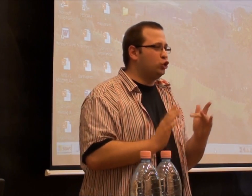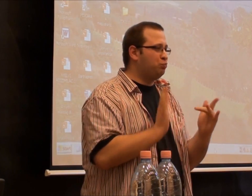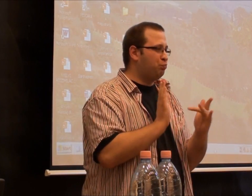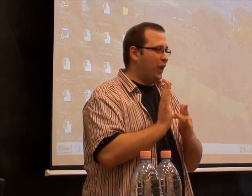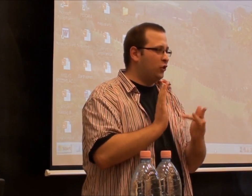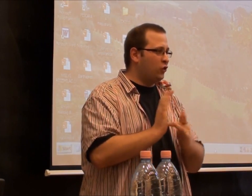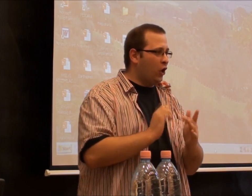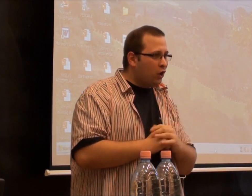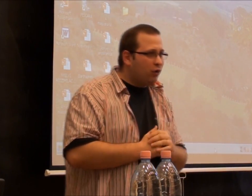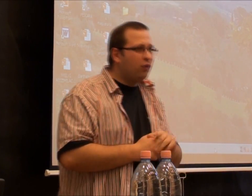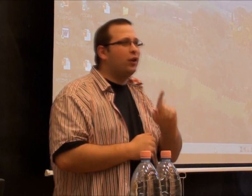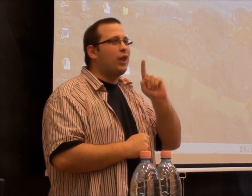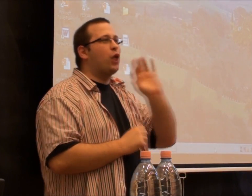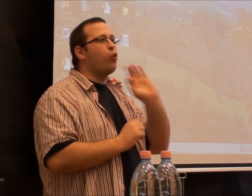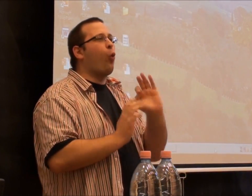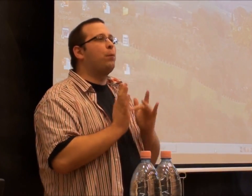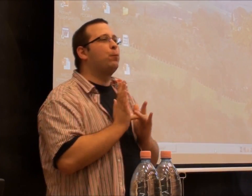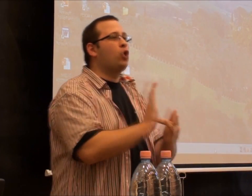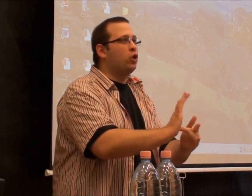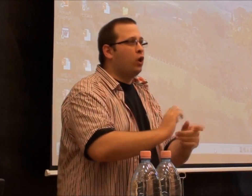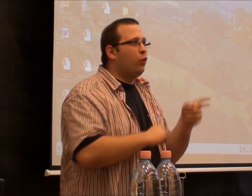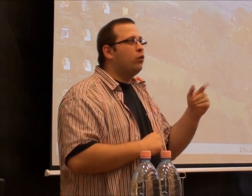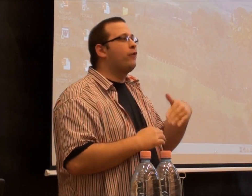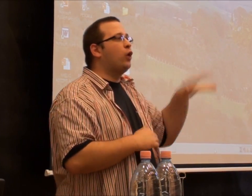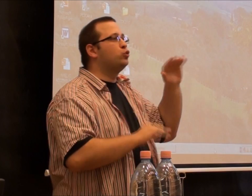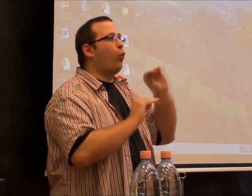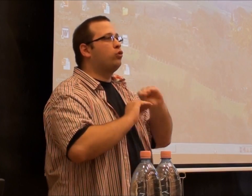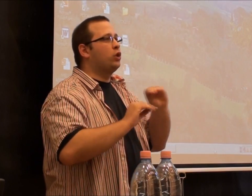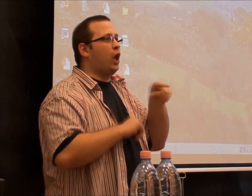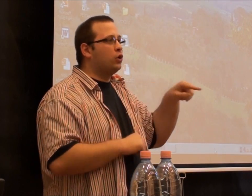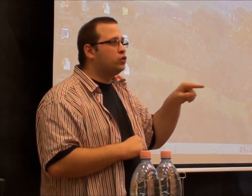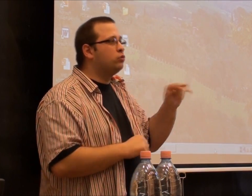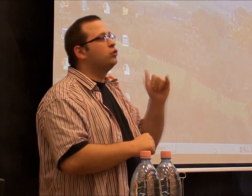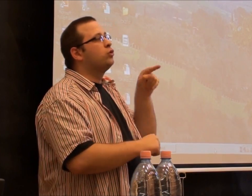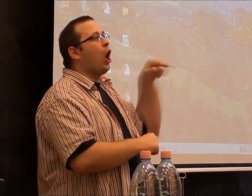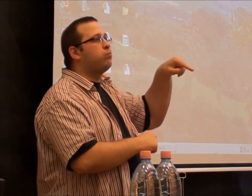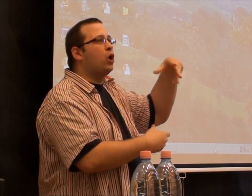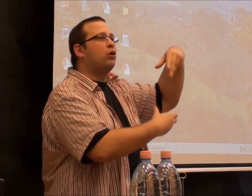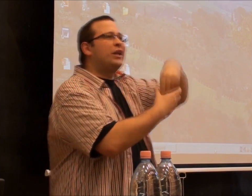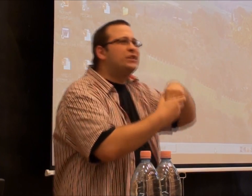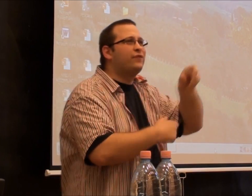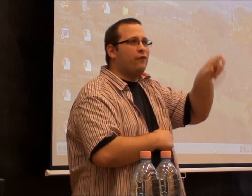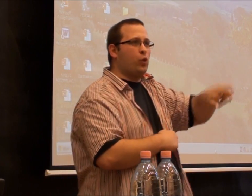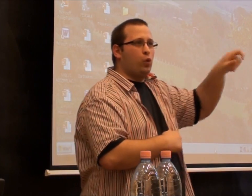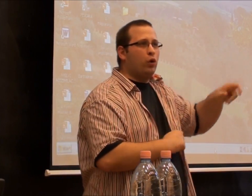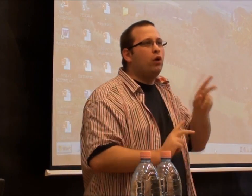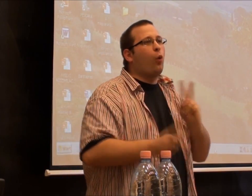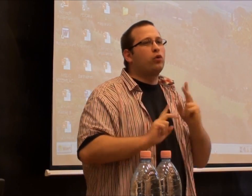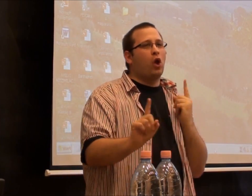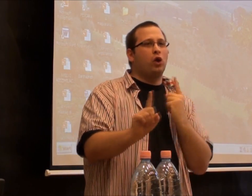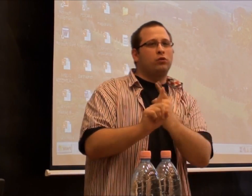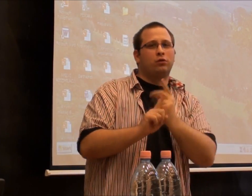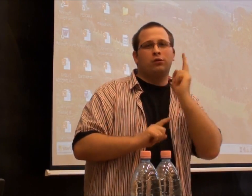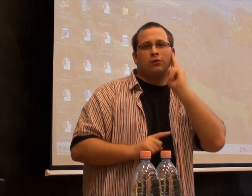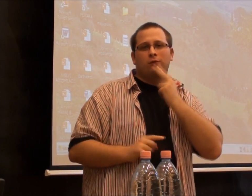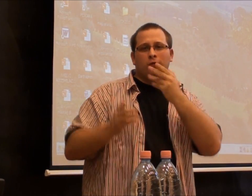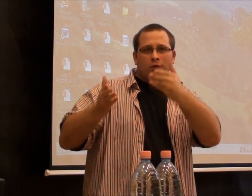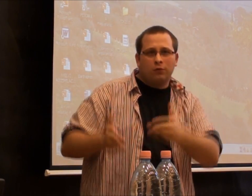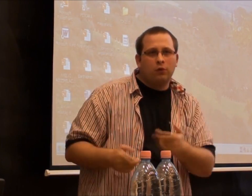az nagyon egy szélsőséges példa, de jól megmutatja, hogy a felsőoktatás és az abban résztvevők hogyan